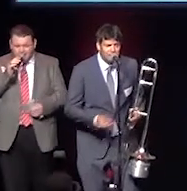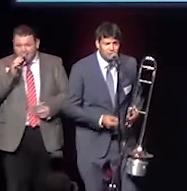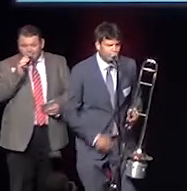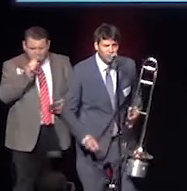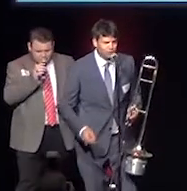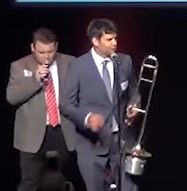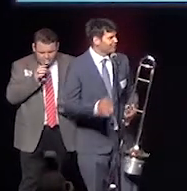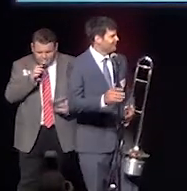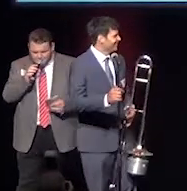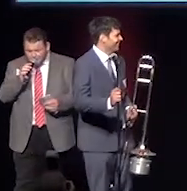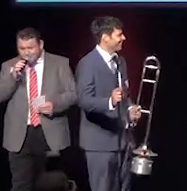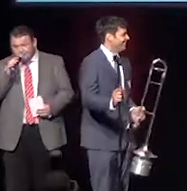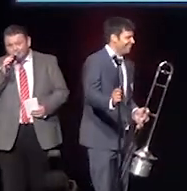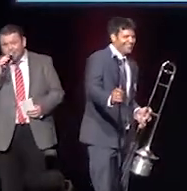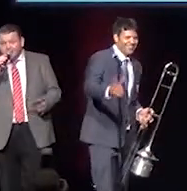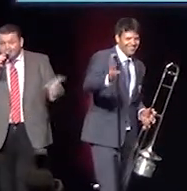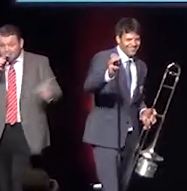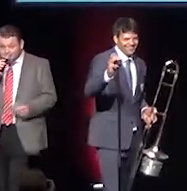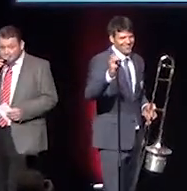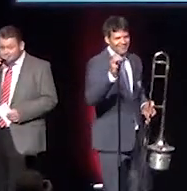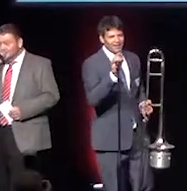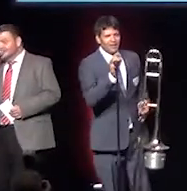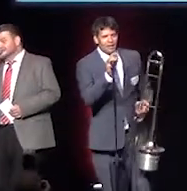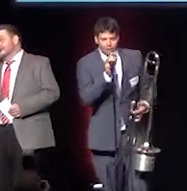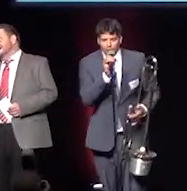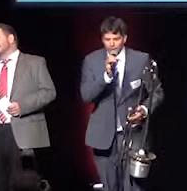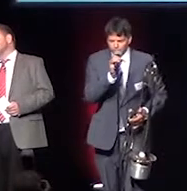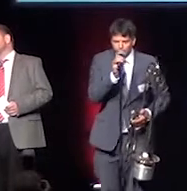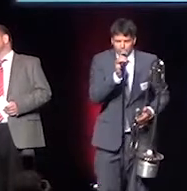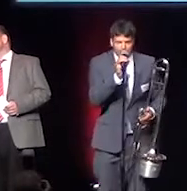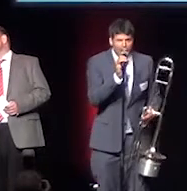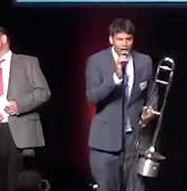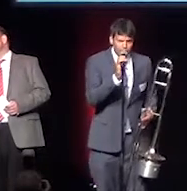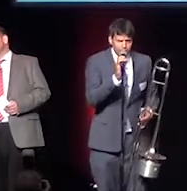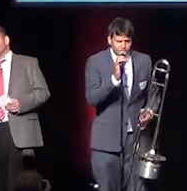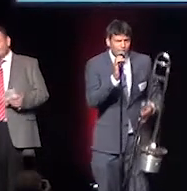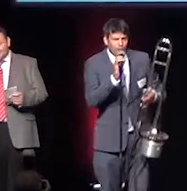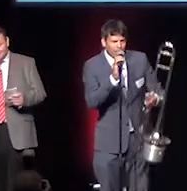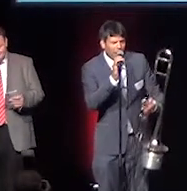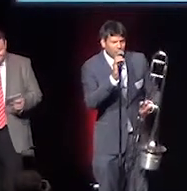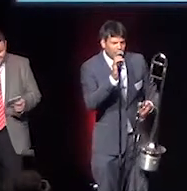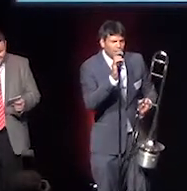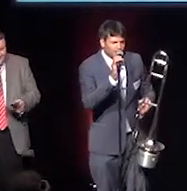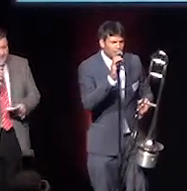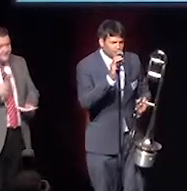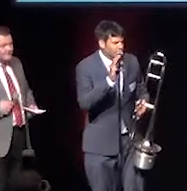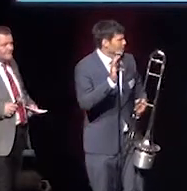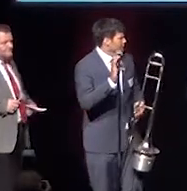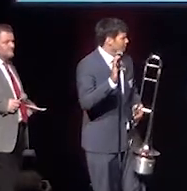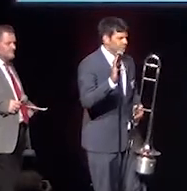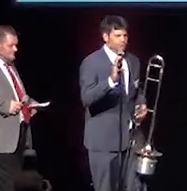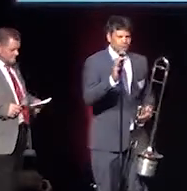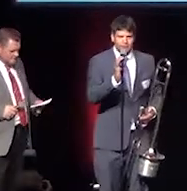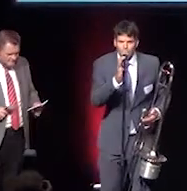Stich. Wenn es sein muss, werden wir für dich klagen. Für dich klagen beim Sozialgericht.